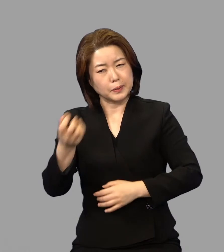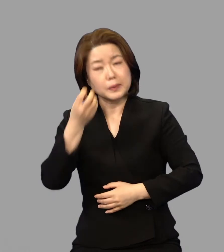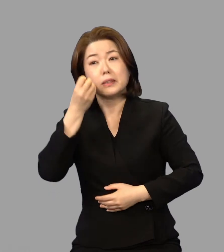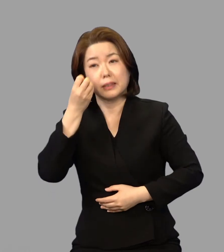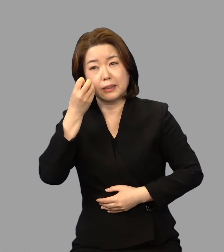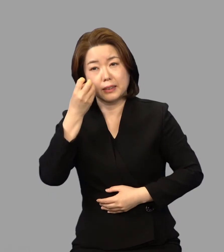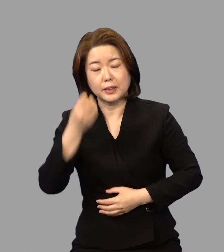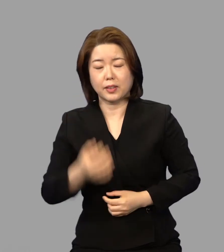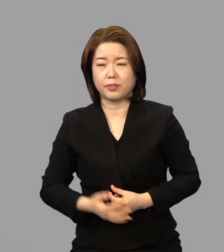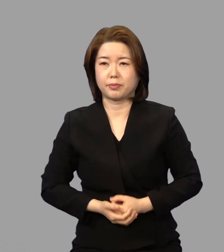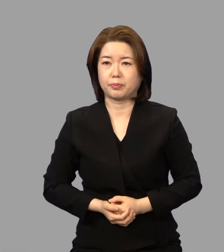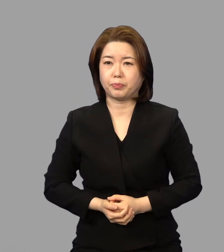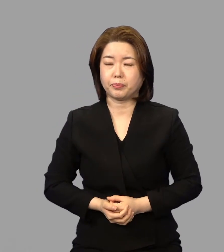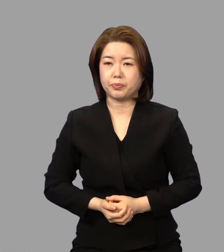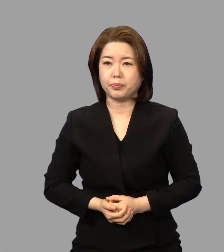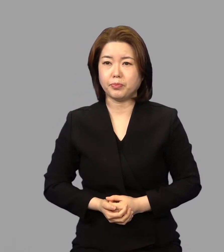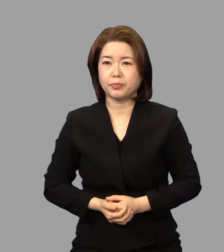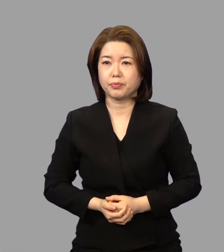어렵습니다.